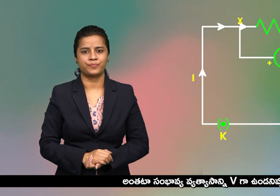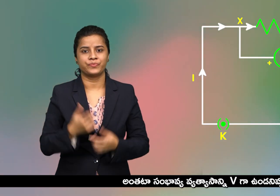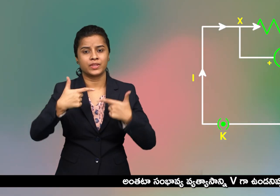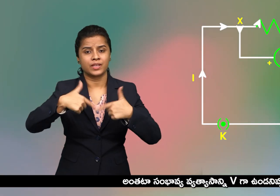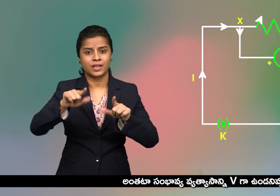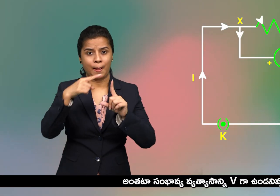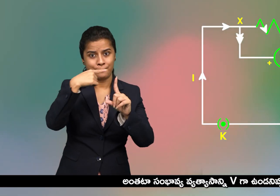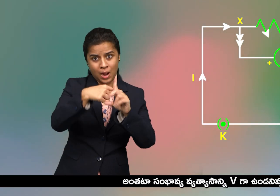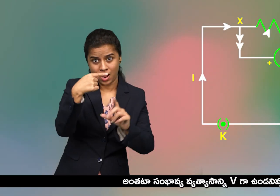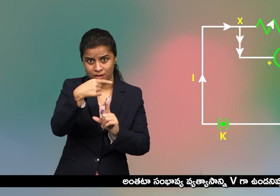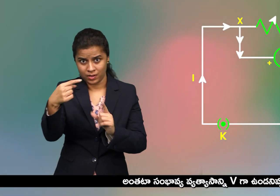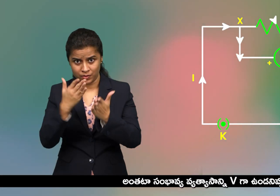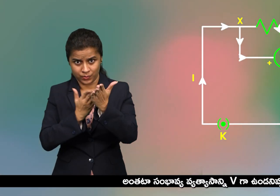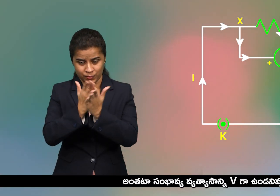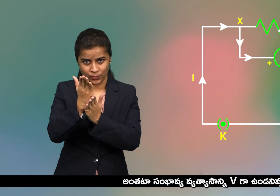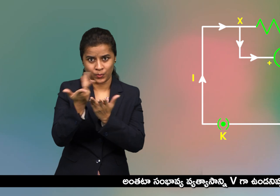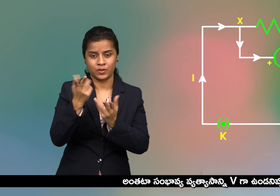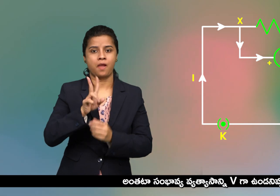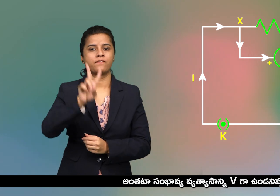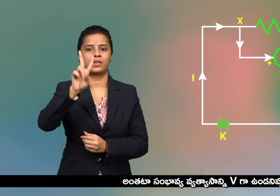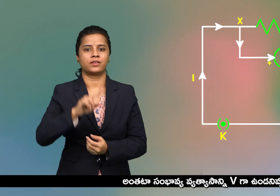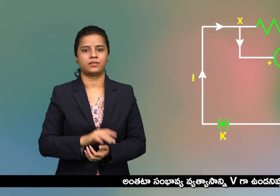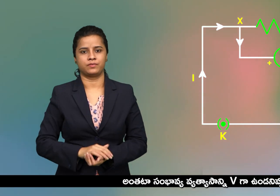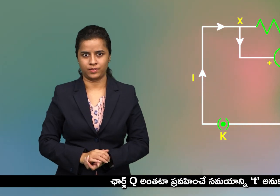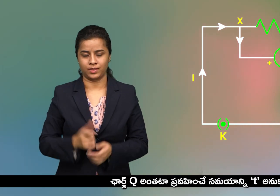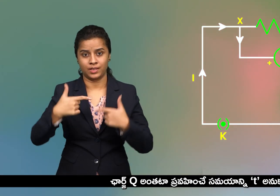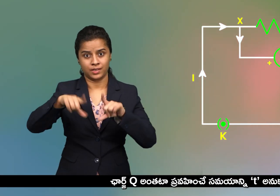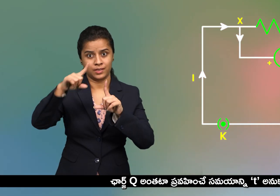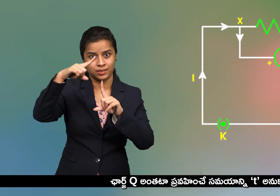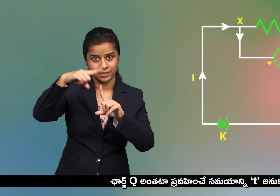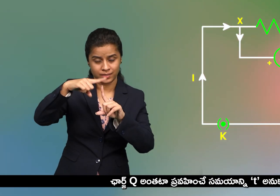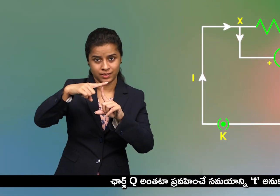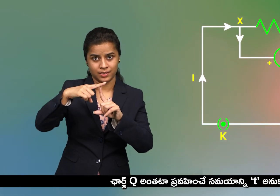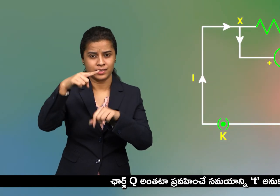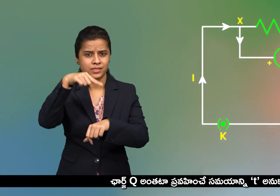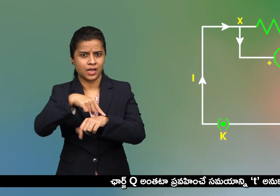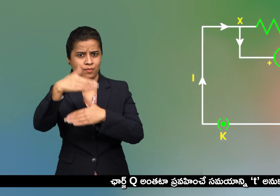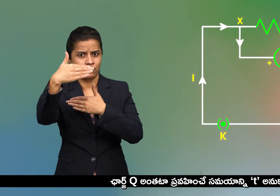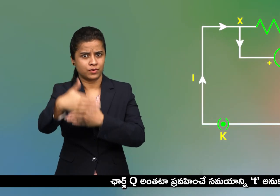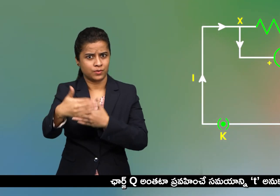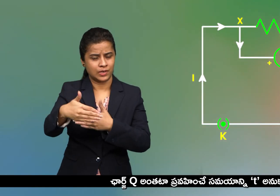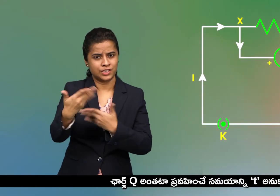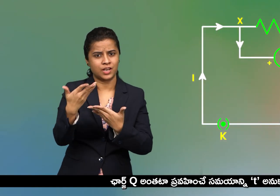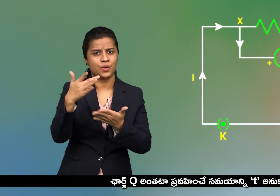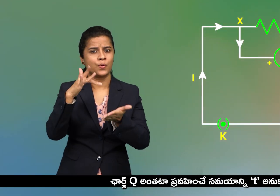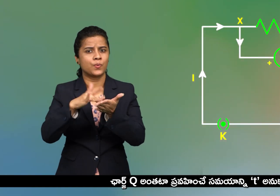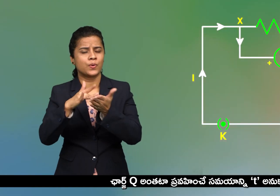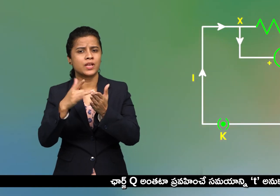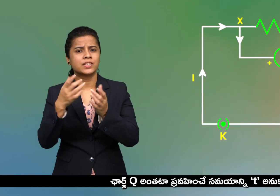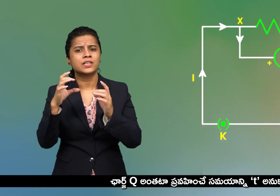అంతటా సంభావ్య వ్యత్యాసాన్ని Vగా ఉండనివ్వండి. ఛార్జ్ Q అంతటా ప్రవహించే సమయాన్ని T